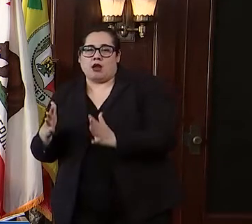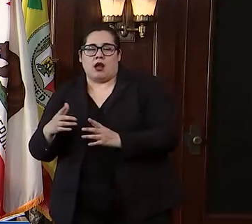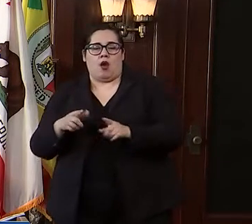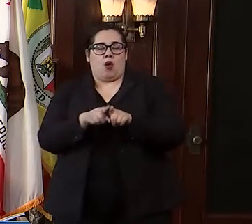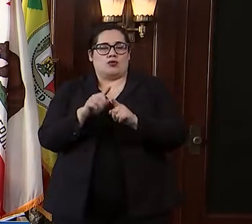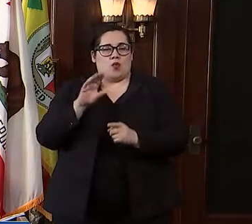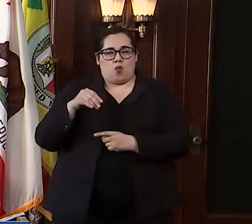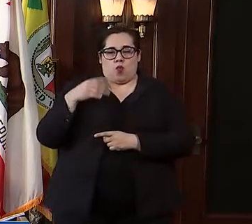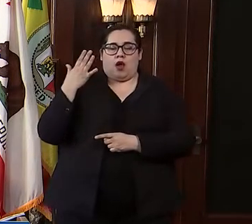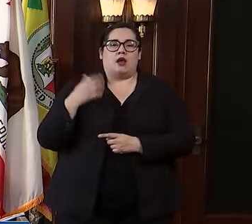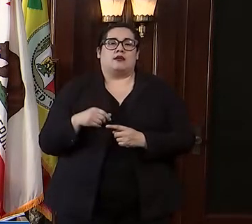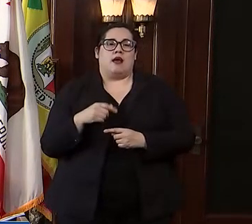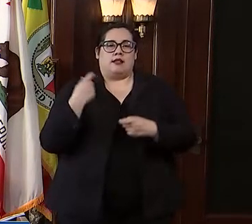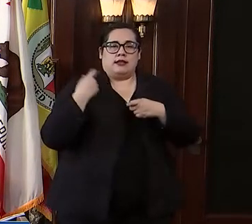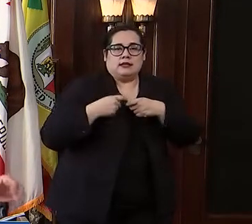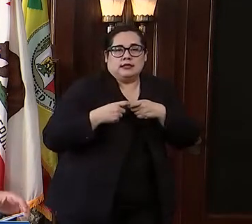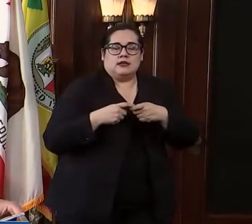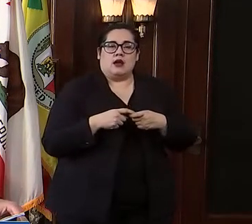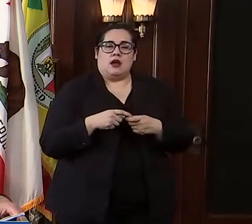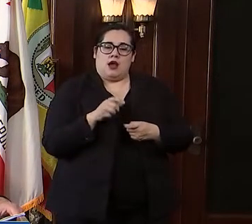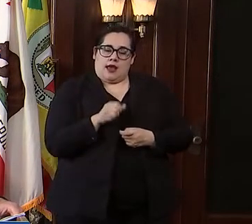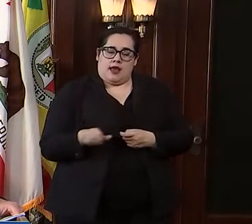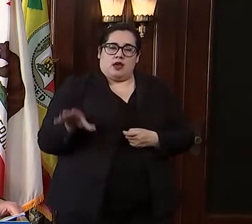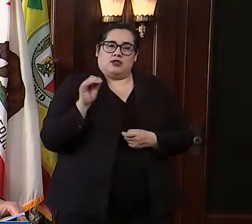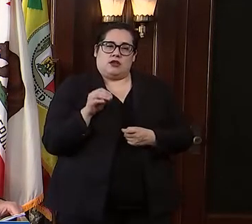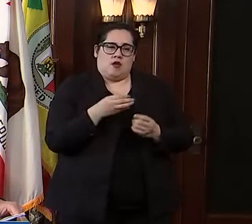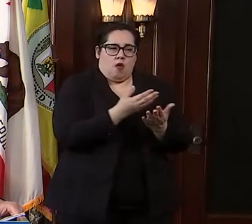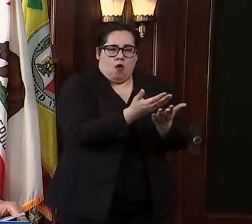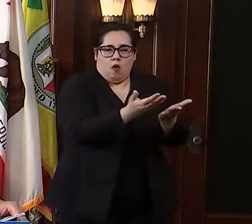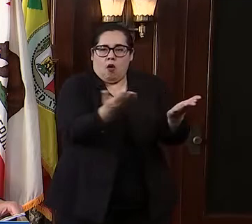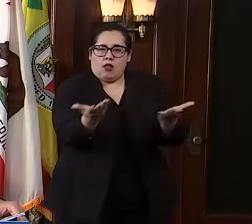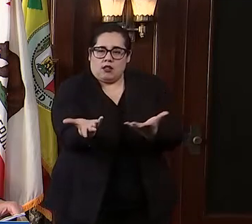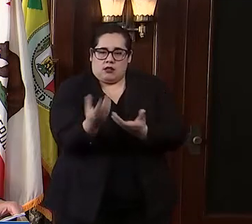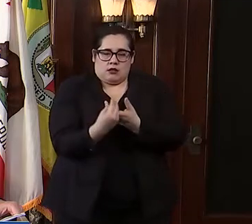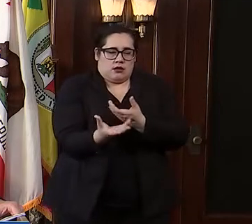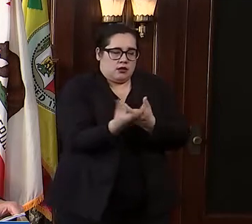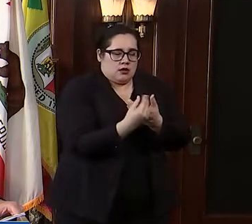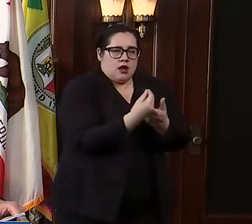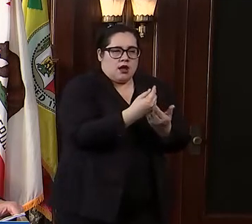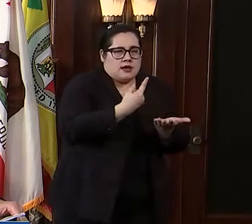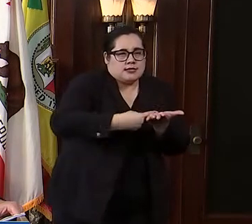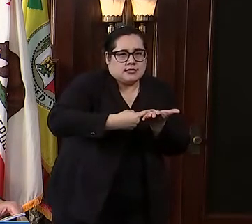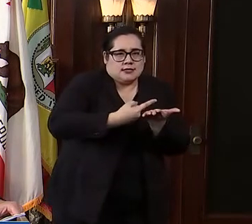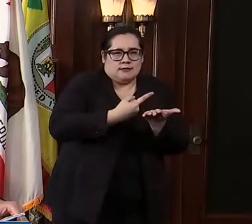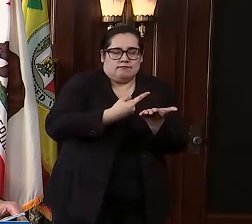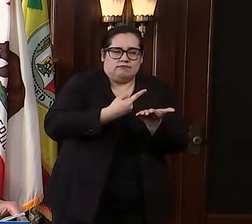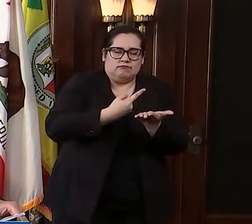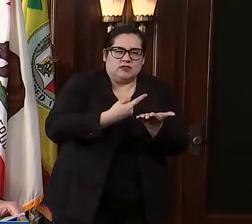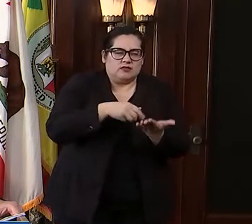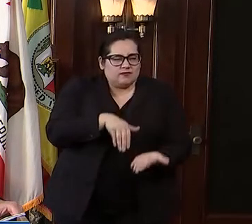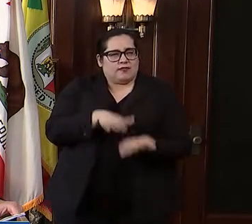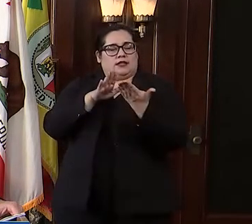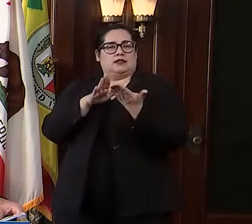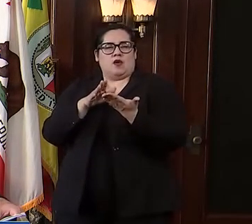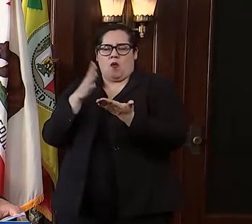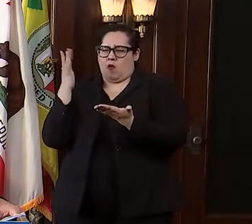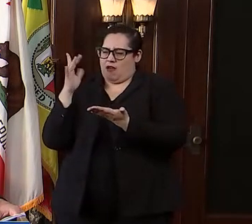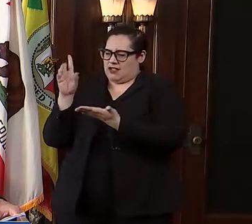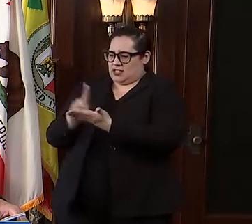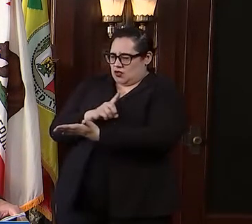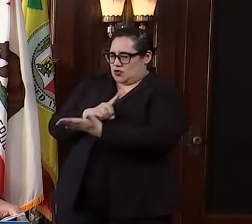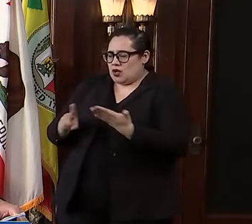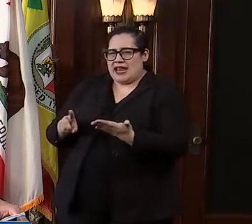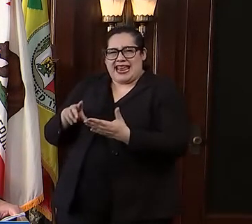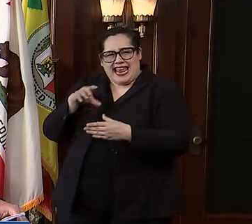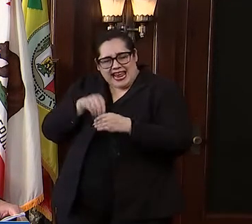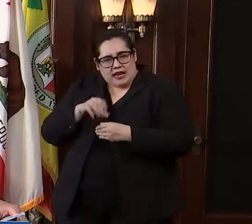latina, asiática, para entender y enfrentar la discriminación en nuestras